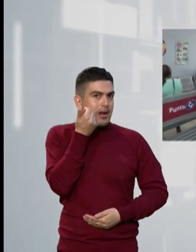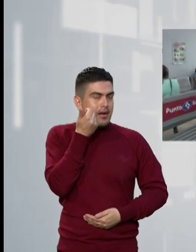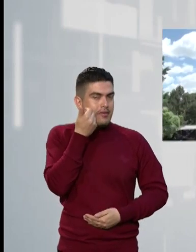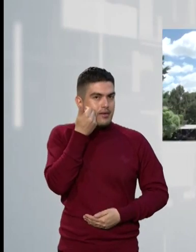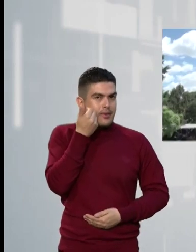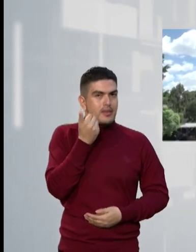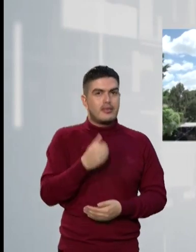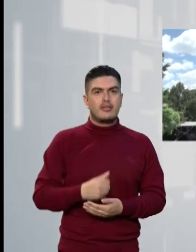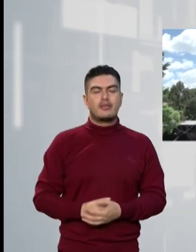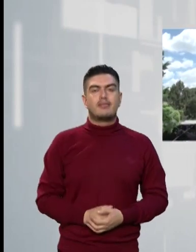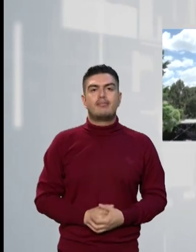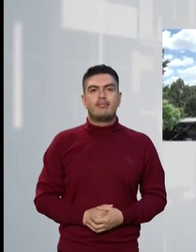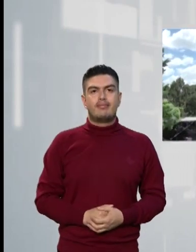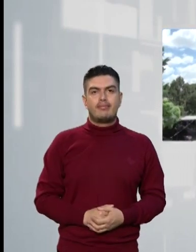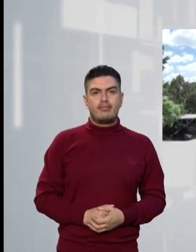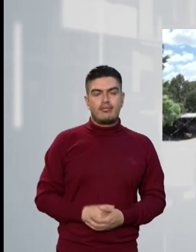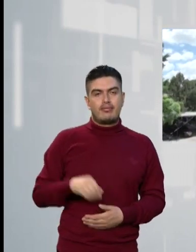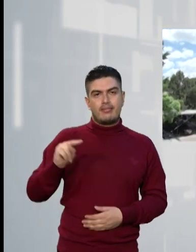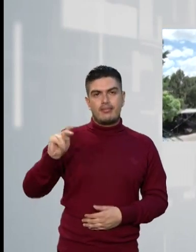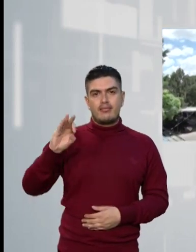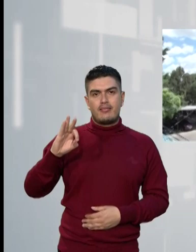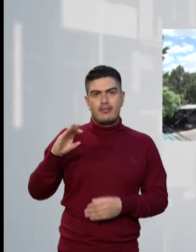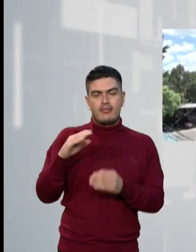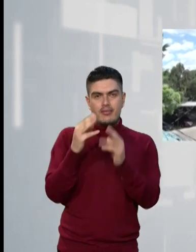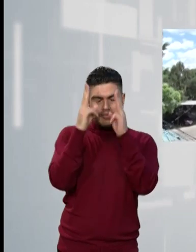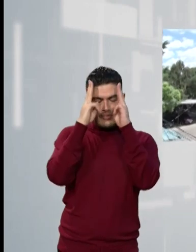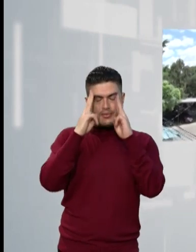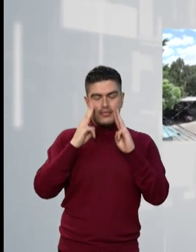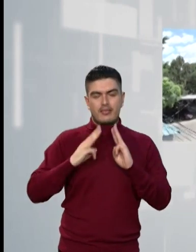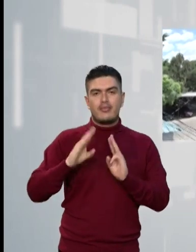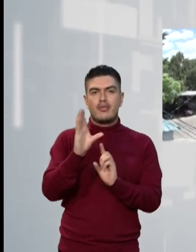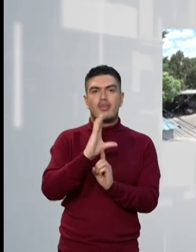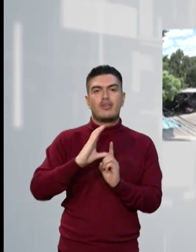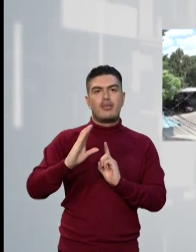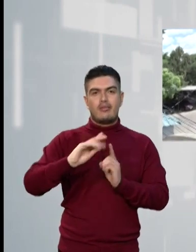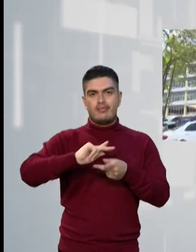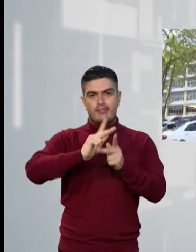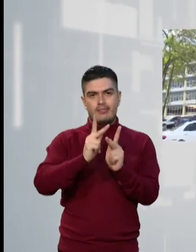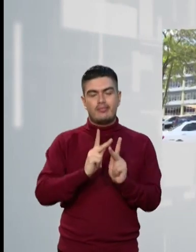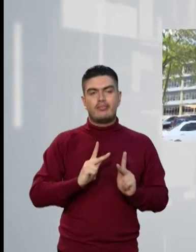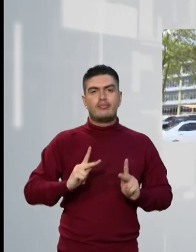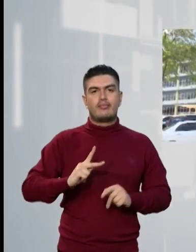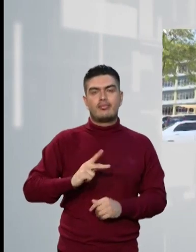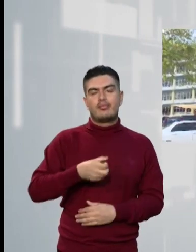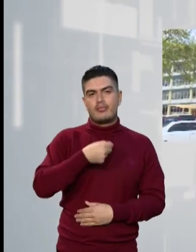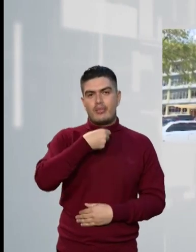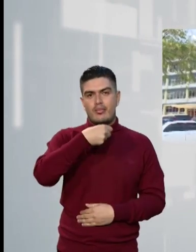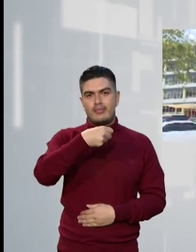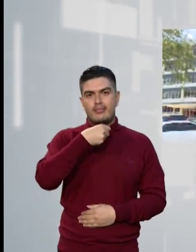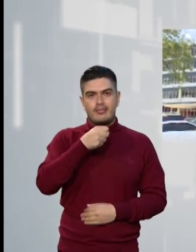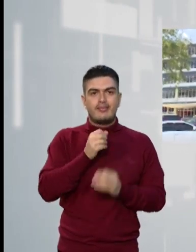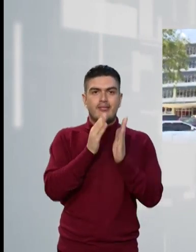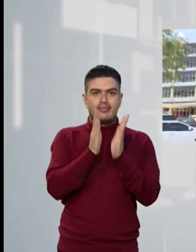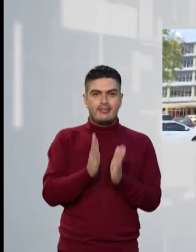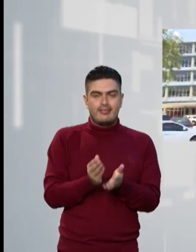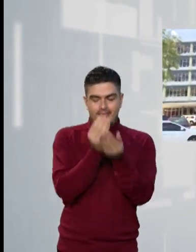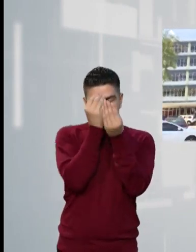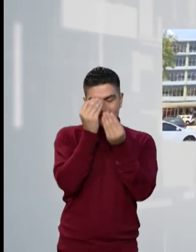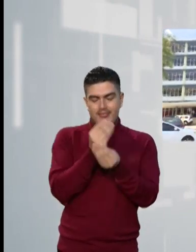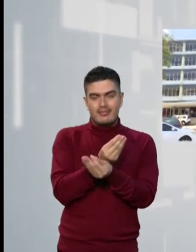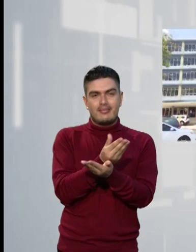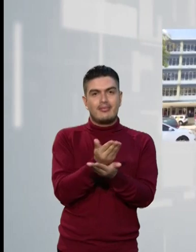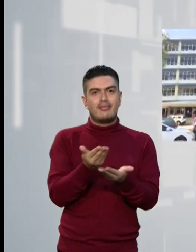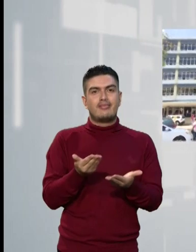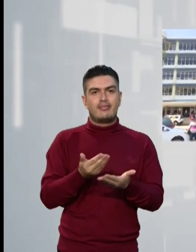complejas desde Suyapa medios y notif vies le invitamos a fomentar una cultura de paz con imágenes de fraim Guerrero les